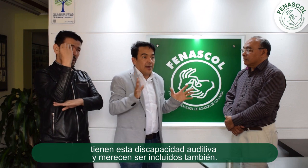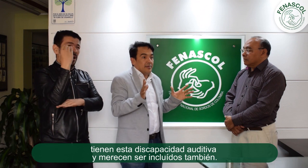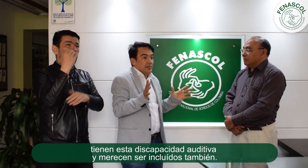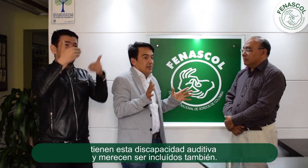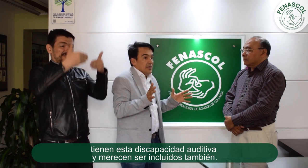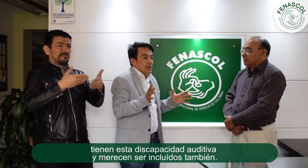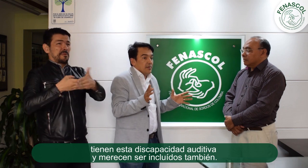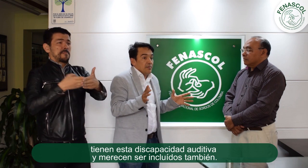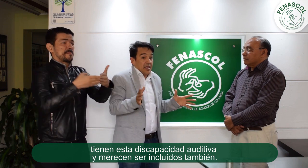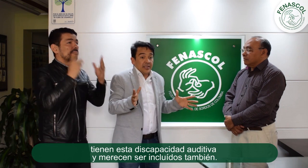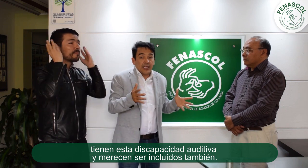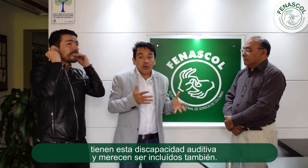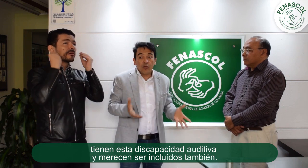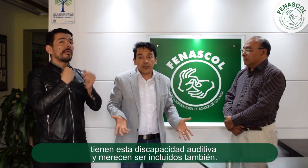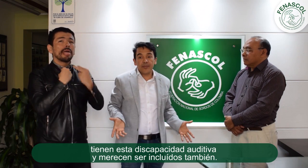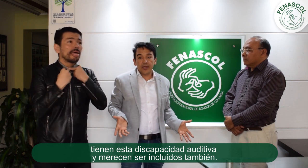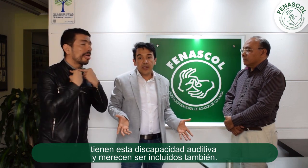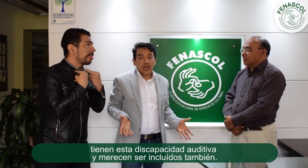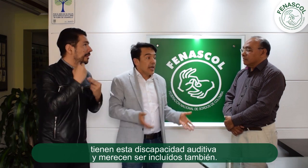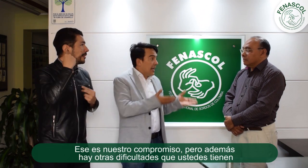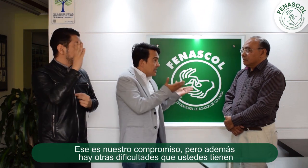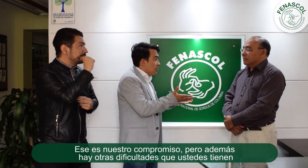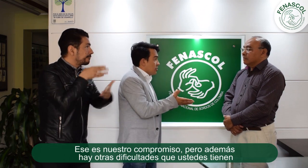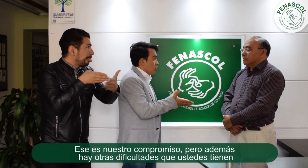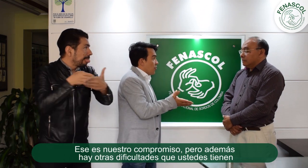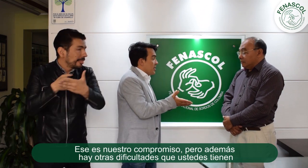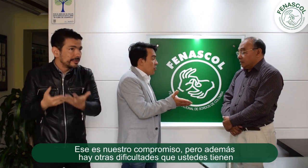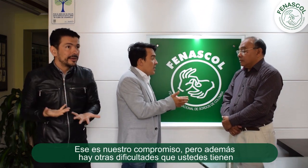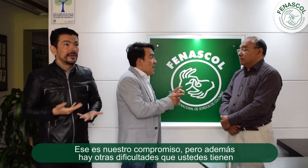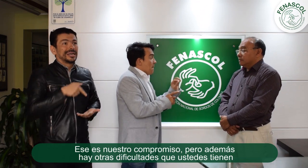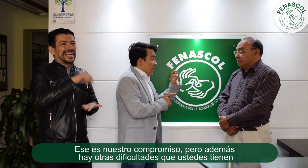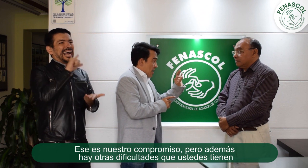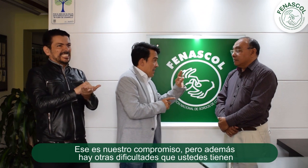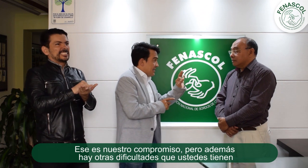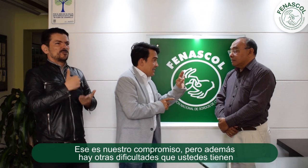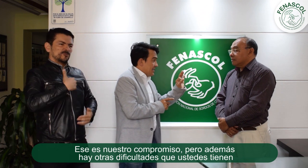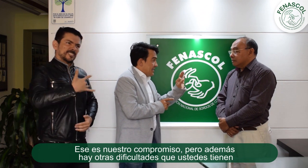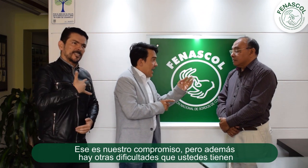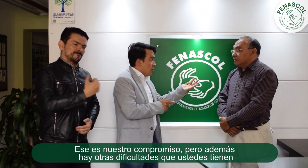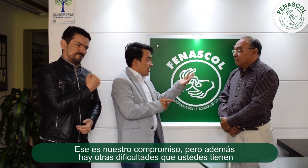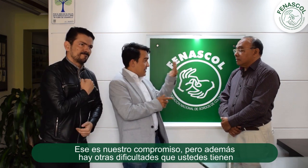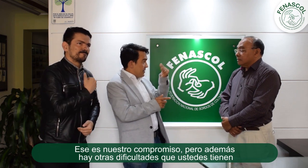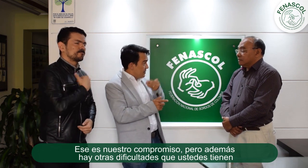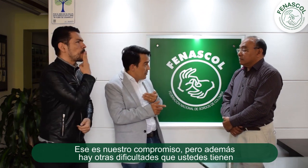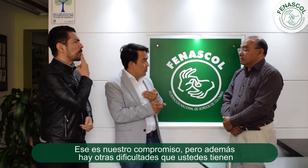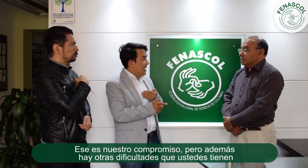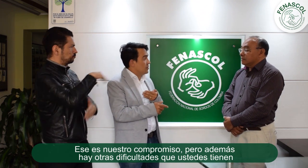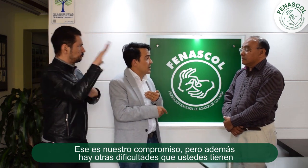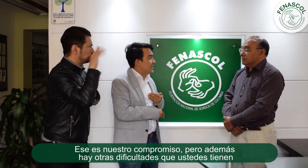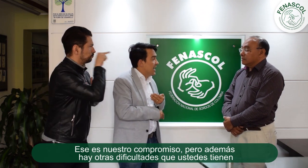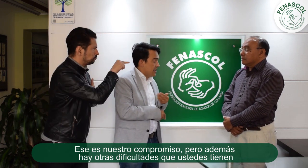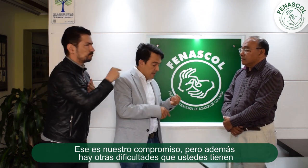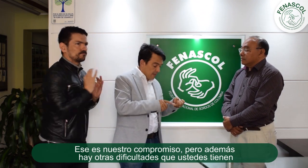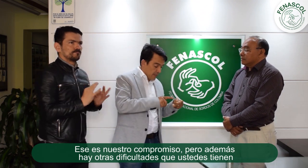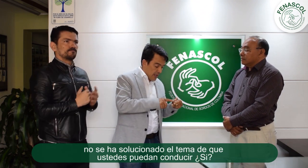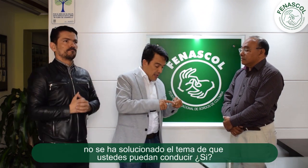auditiva. Merece ser incluidos también. Ese es nuestro compromiso. Pero además, hay otras dificultades